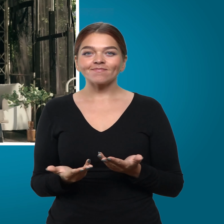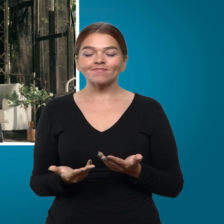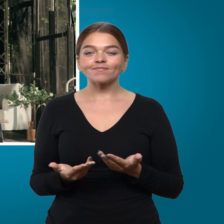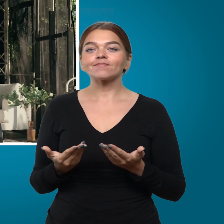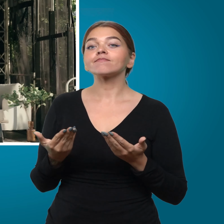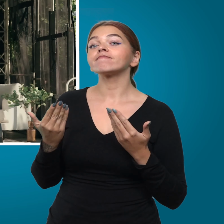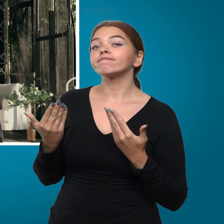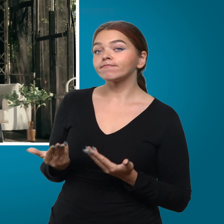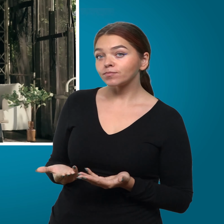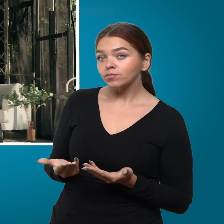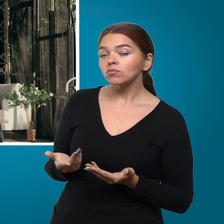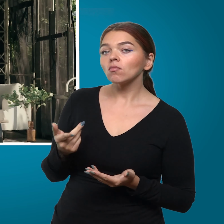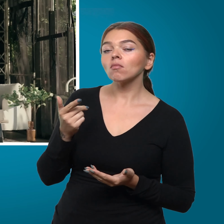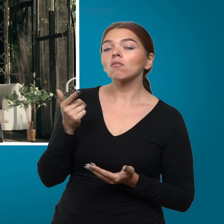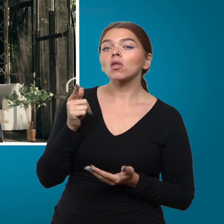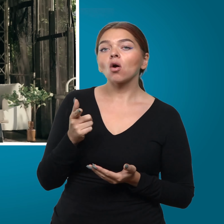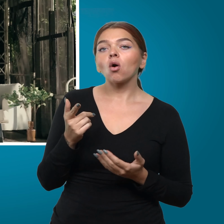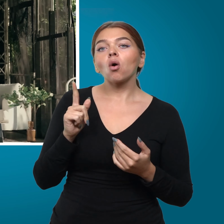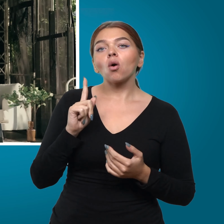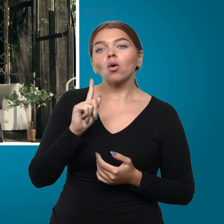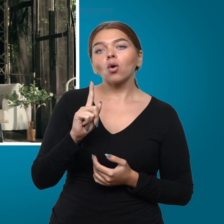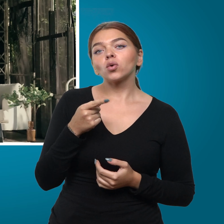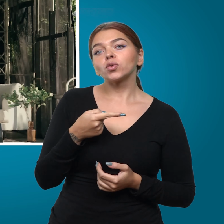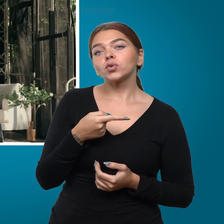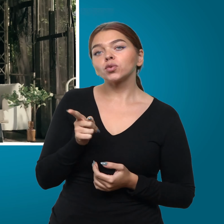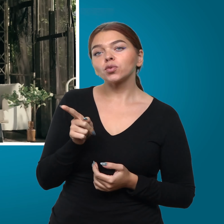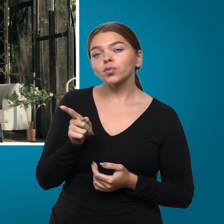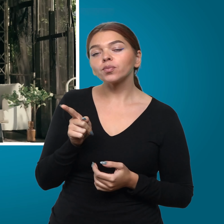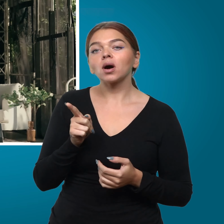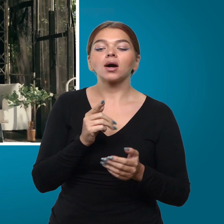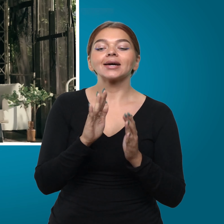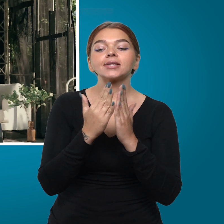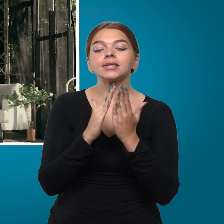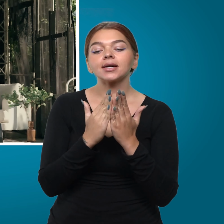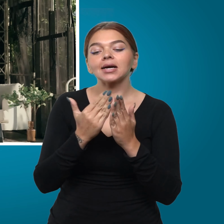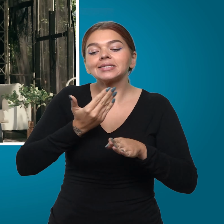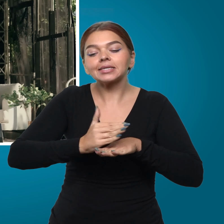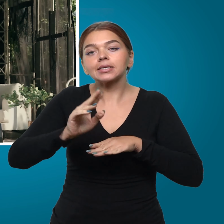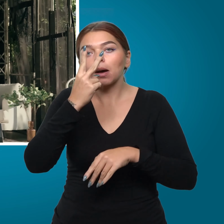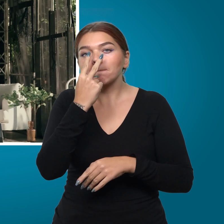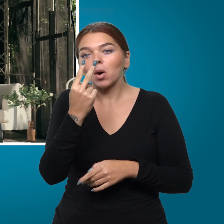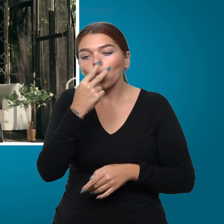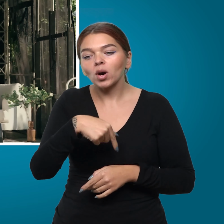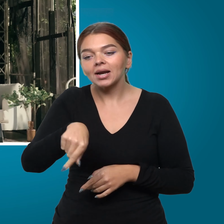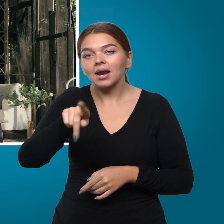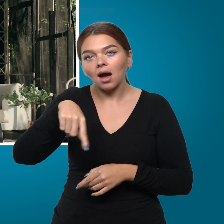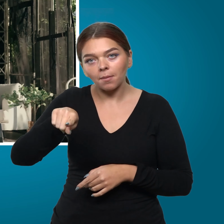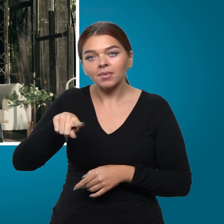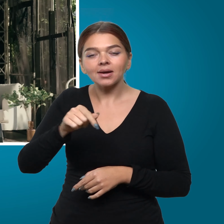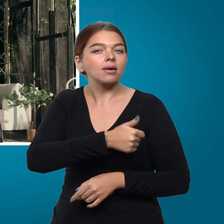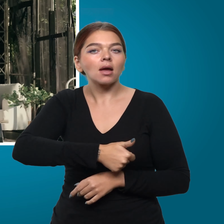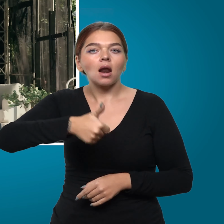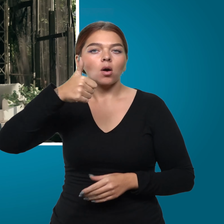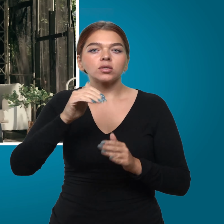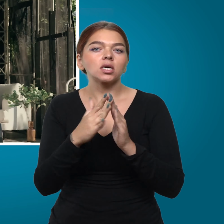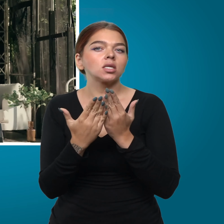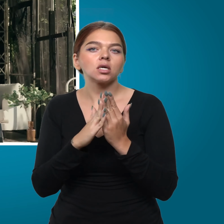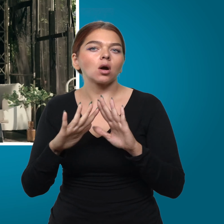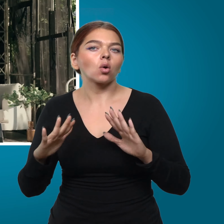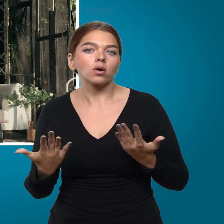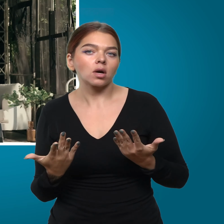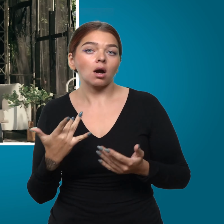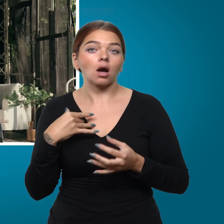pasiūlymų ir ką galėtumėt parekomenduoti perskaityti. Plona. Bet pirmiausia, apie tai, kaip jūs įsivaizduot, kokia yra gera?